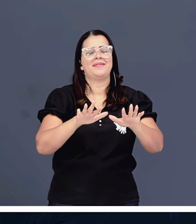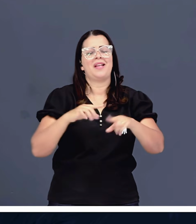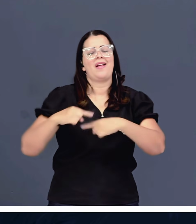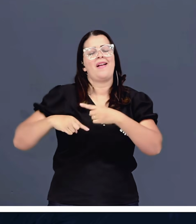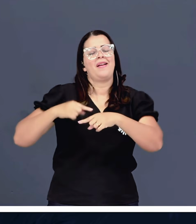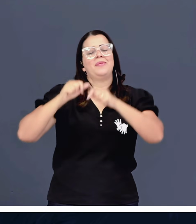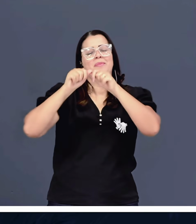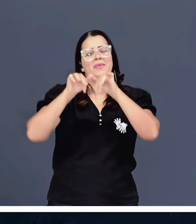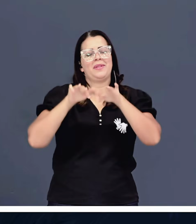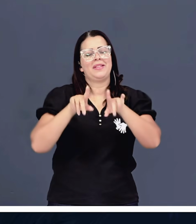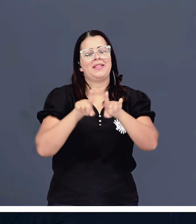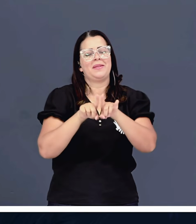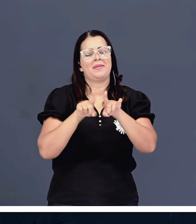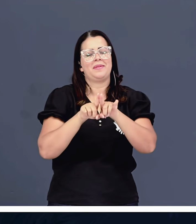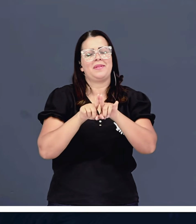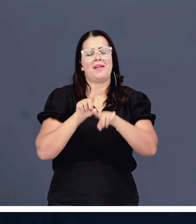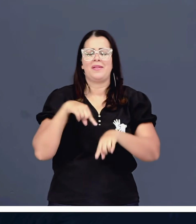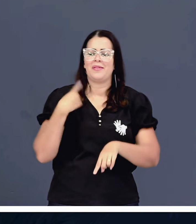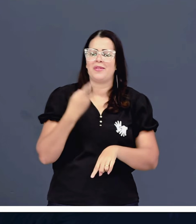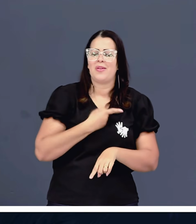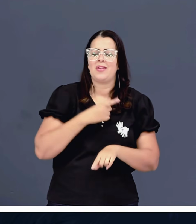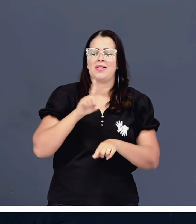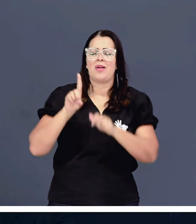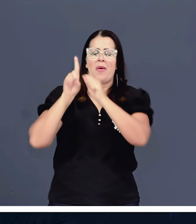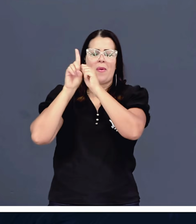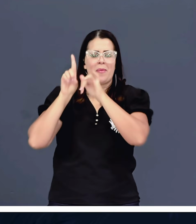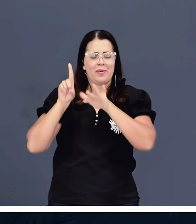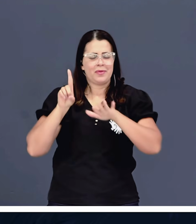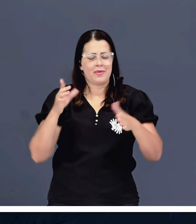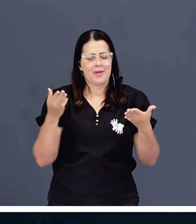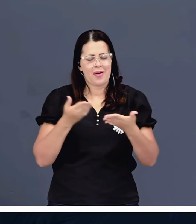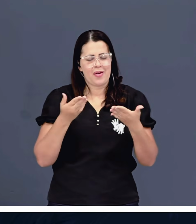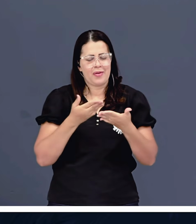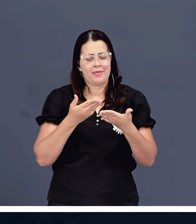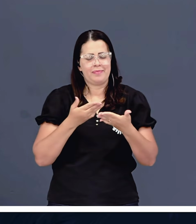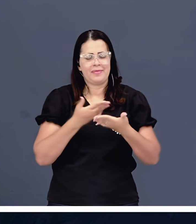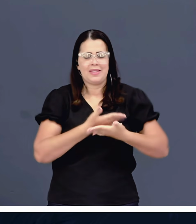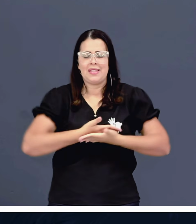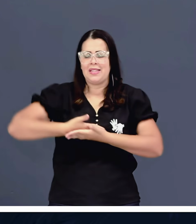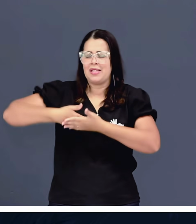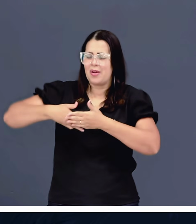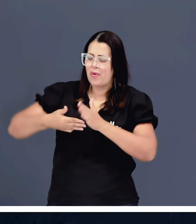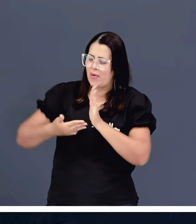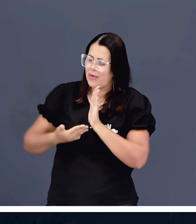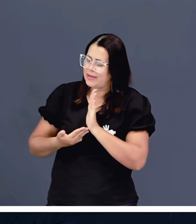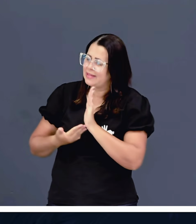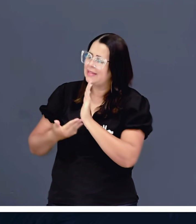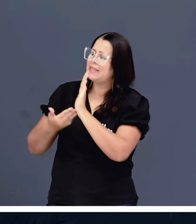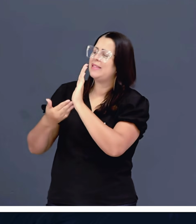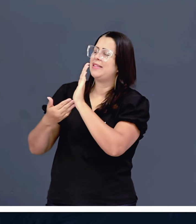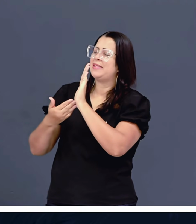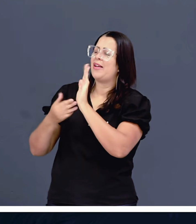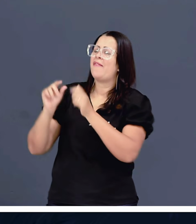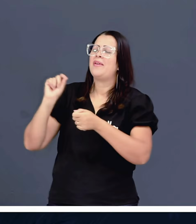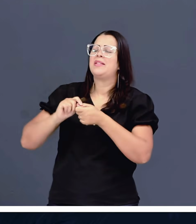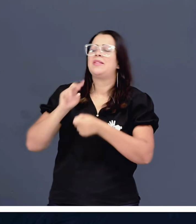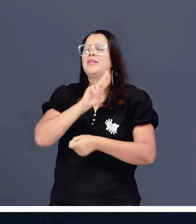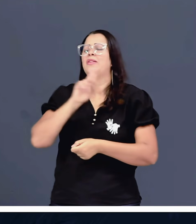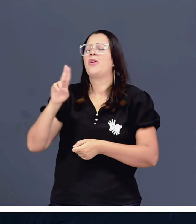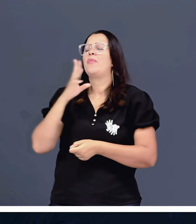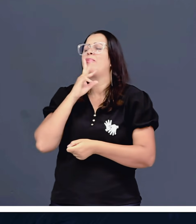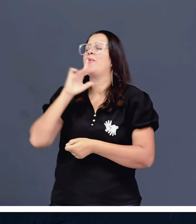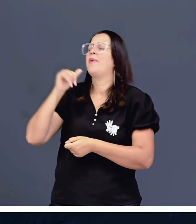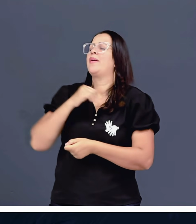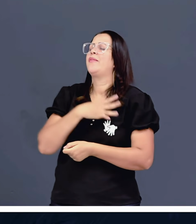sua geração. Portanto, nós o abençoamos e o consagramos a ti, e fazemos isso em nome do Pai,